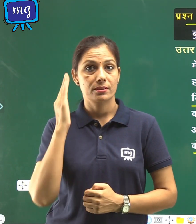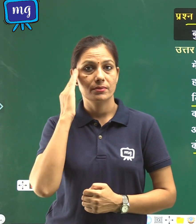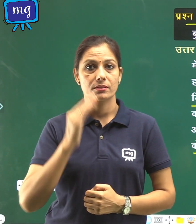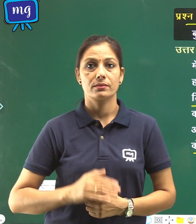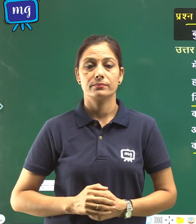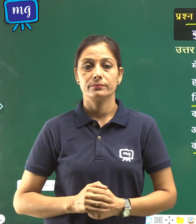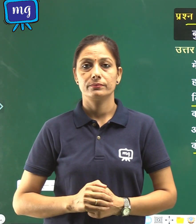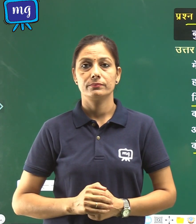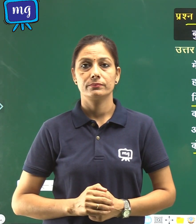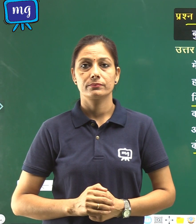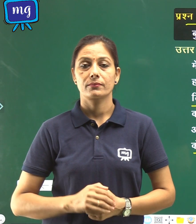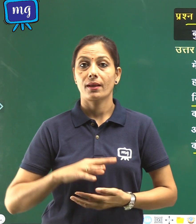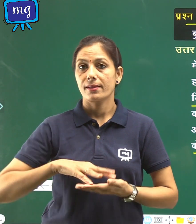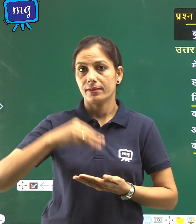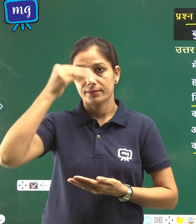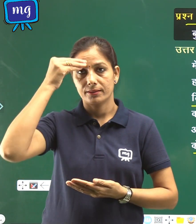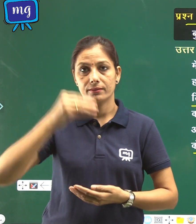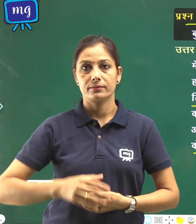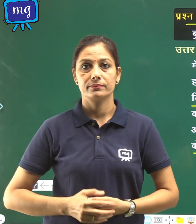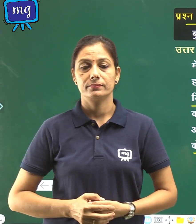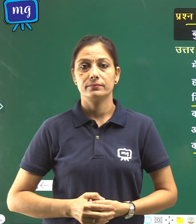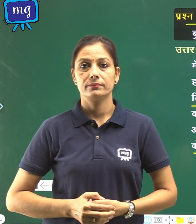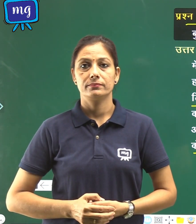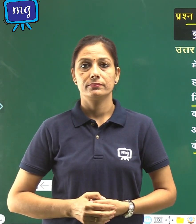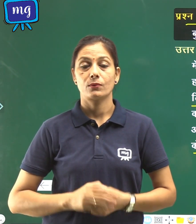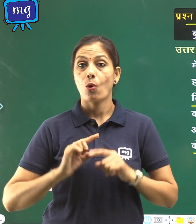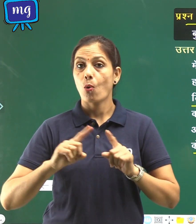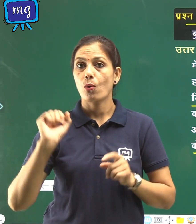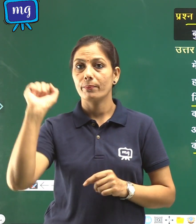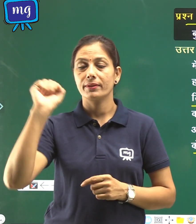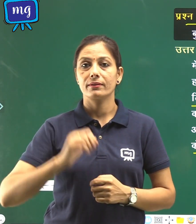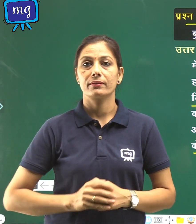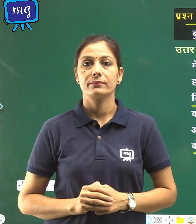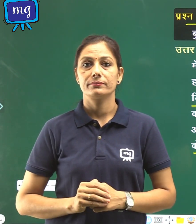समझें, याद करें और अपनी